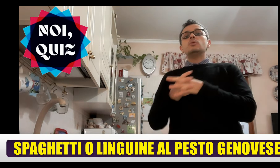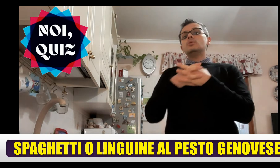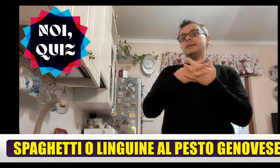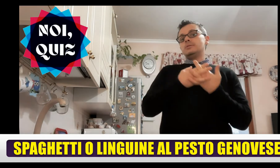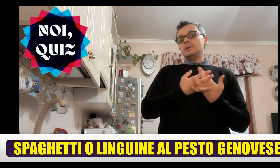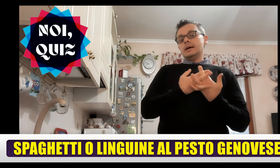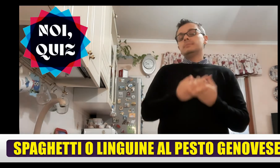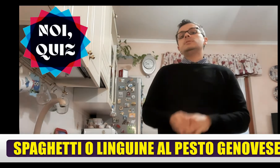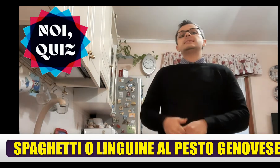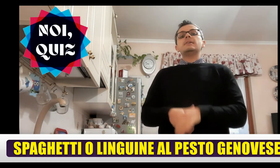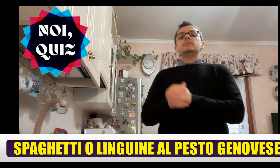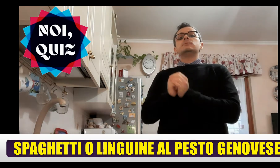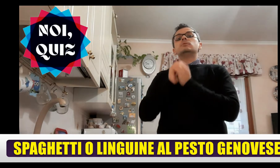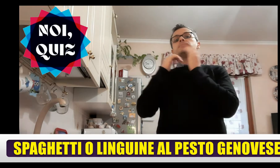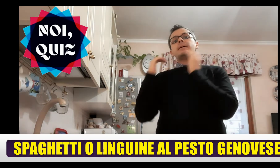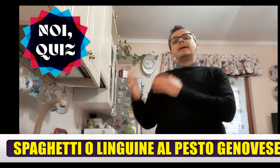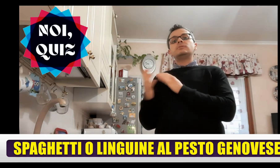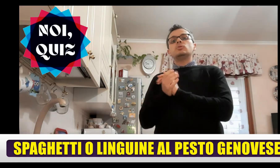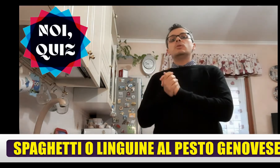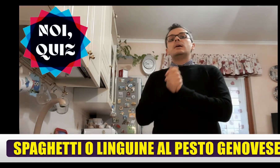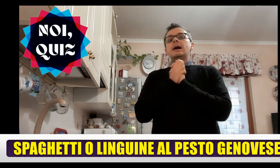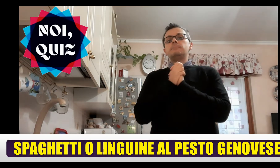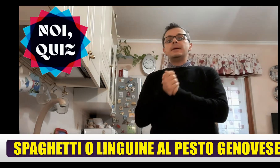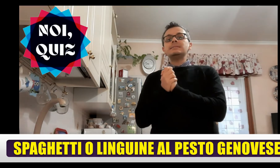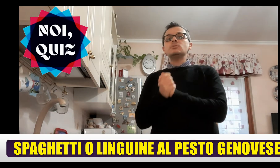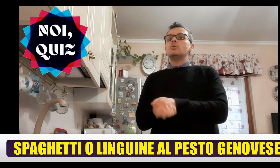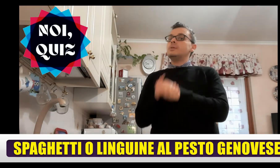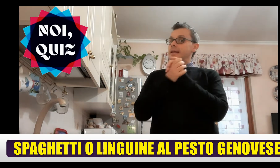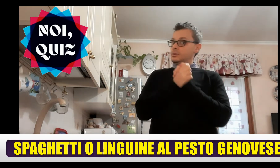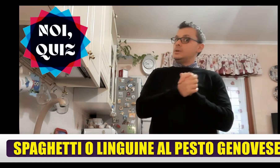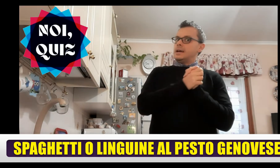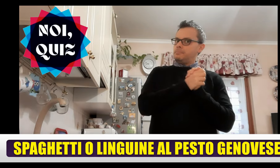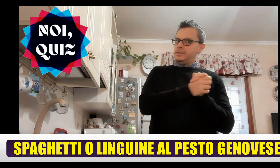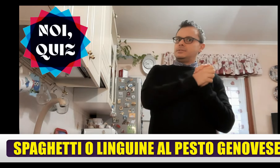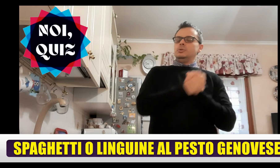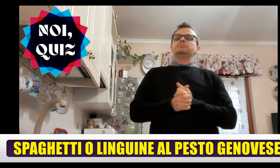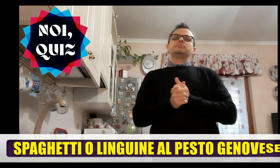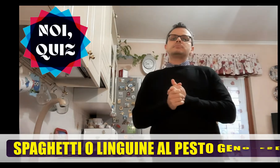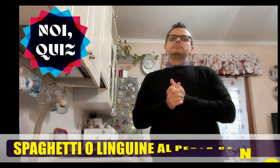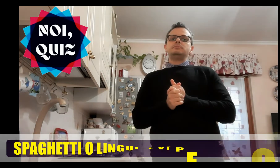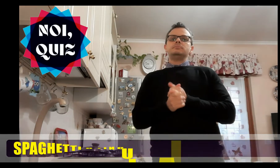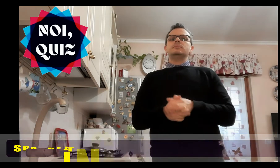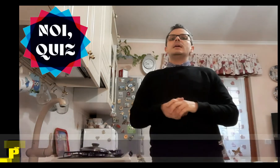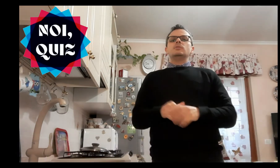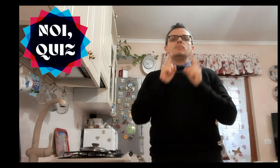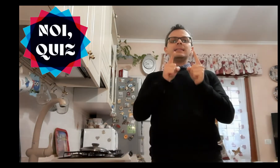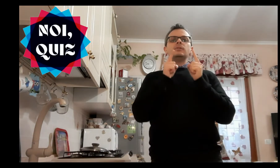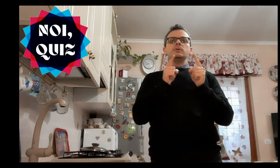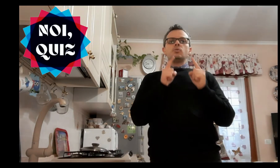la linguina? Quindi serve lo spaghetto al pesto o la linguina al pesto? Domanda numero